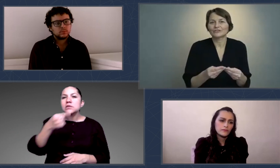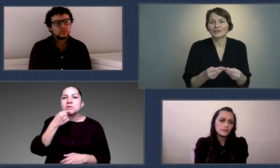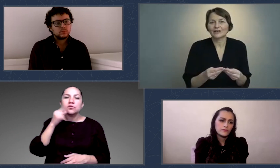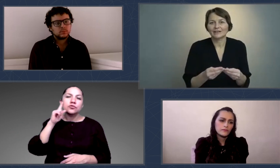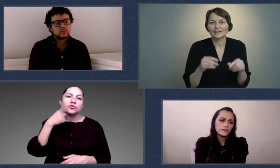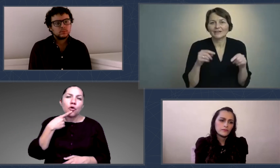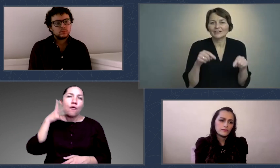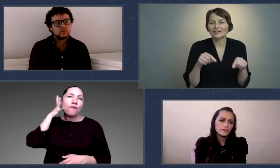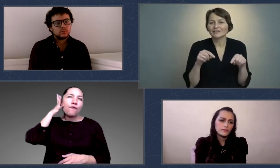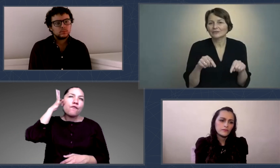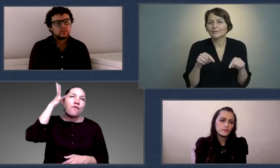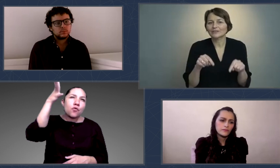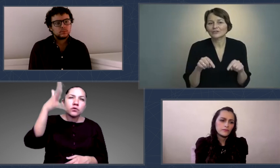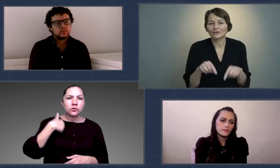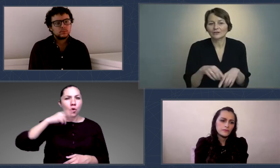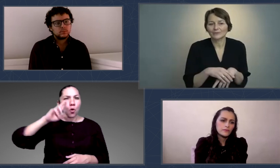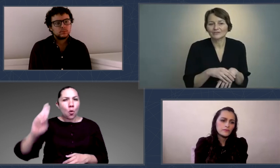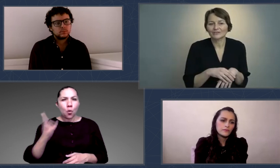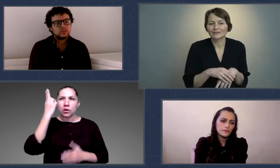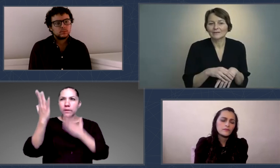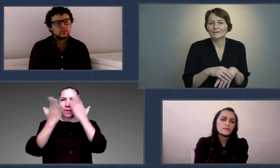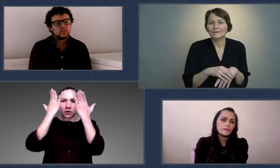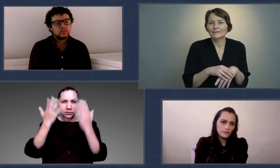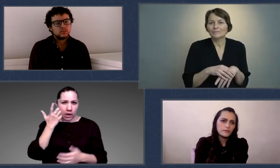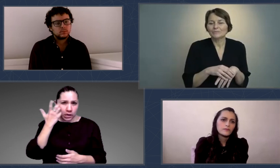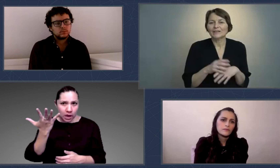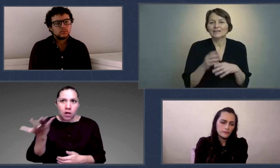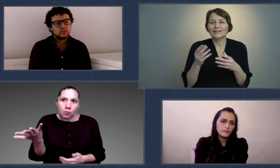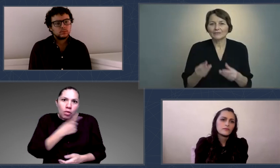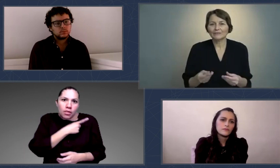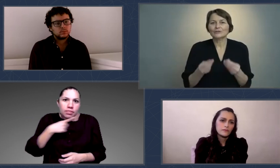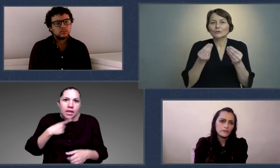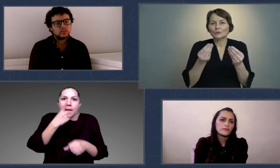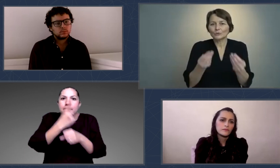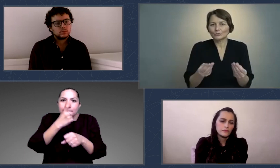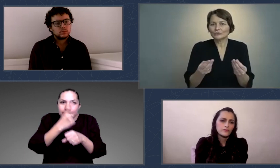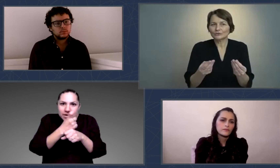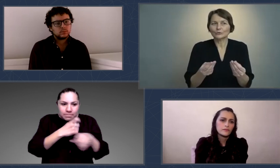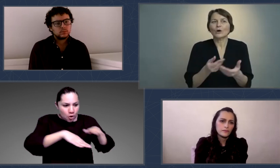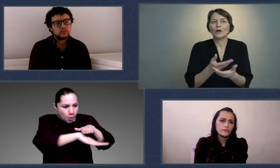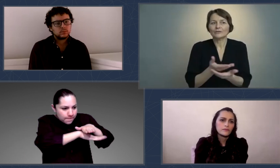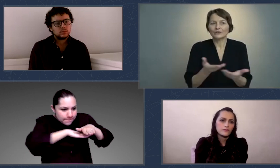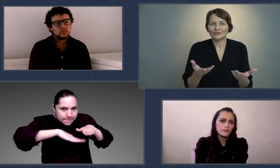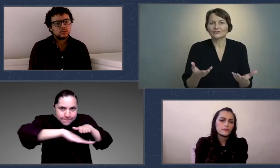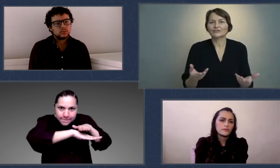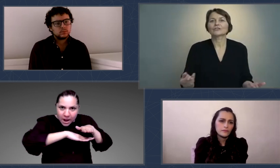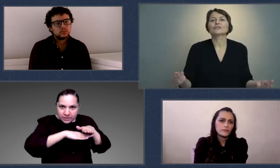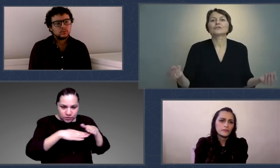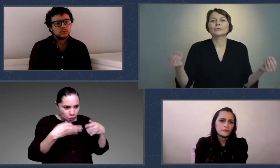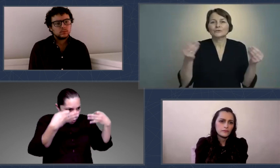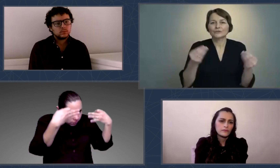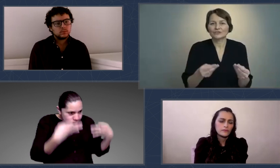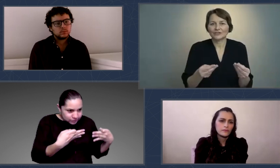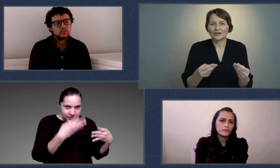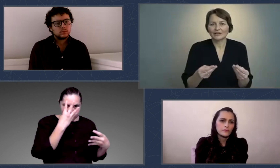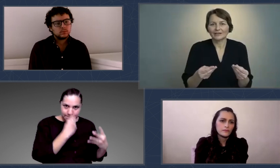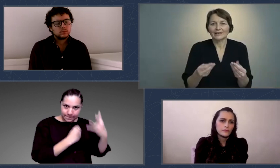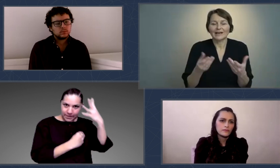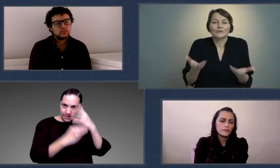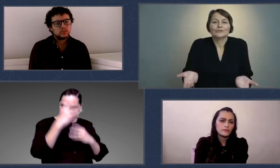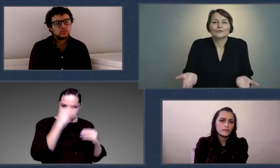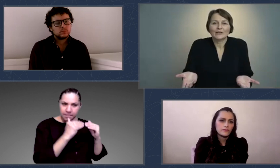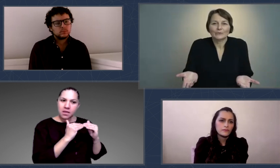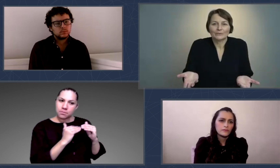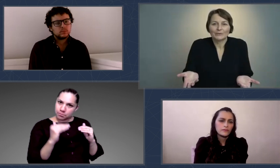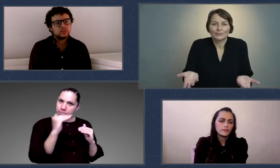que tener educación básica, tienen que tener un conocimiento sólido. Entonces, si